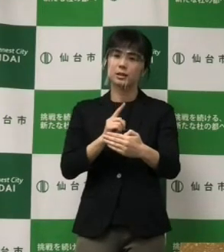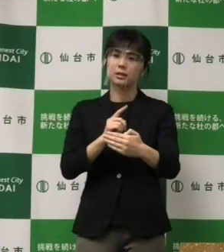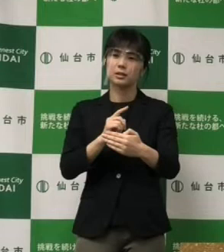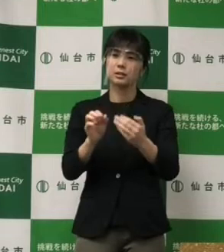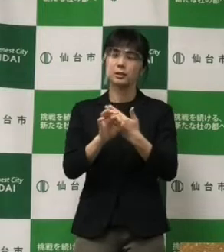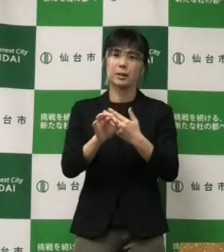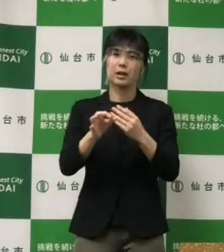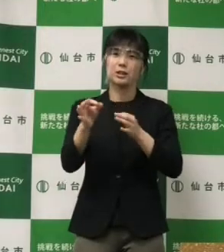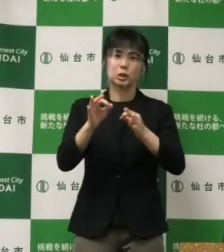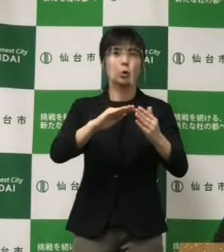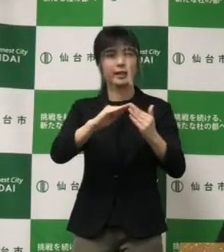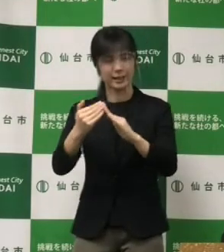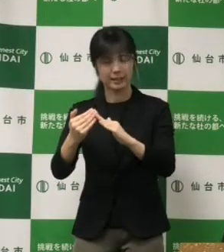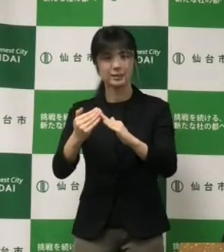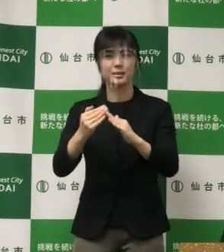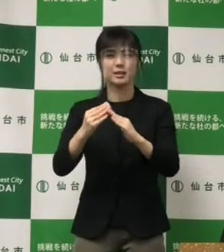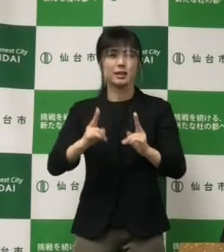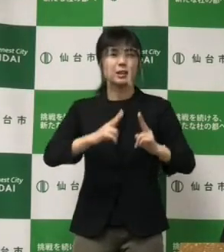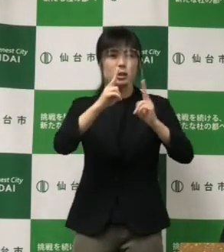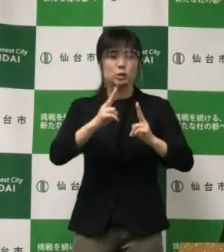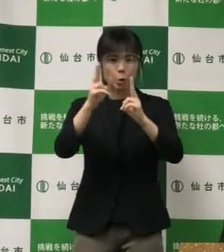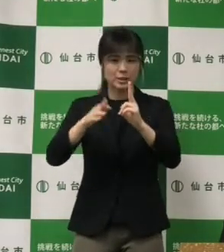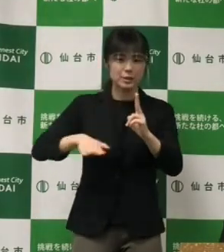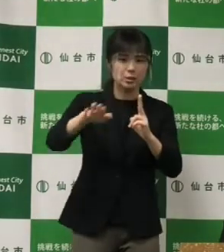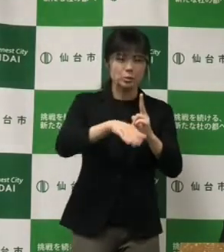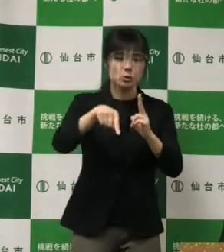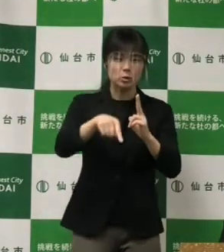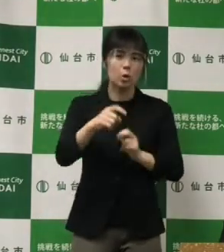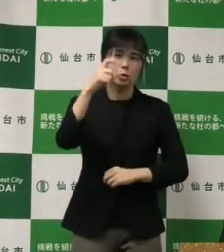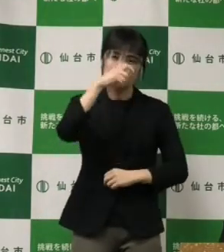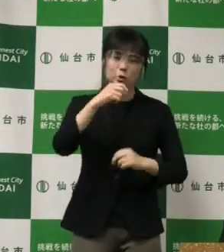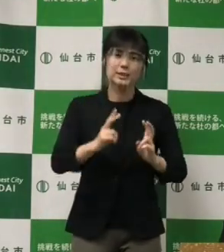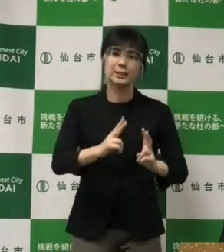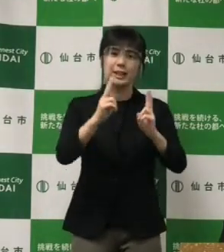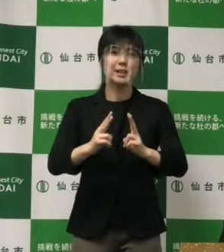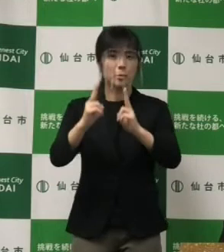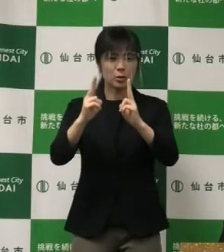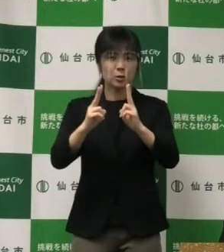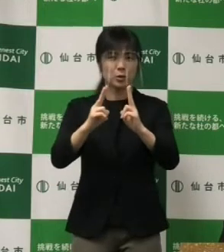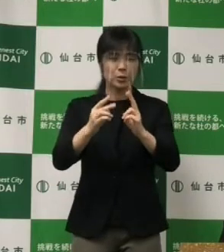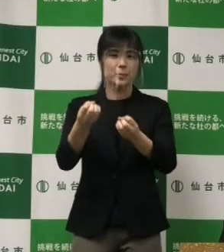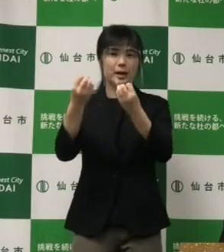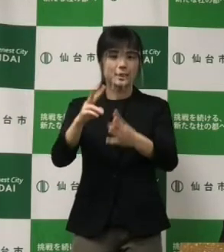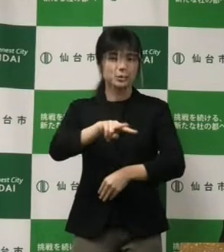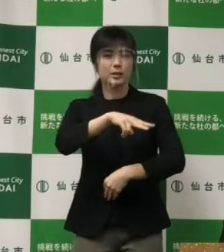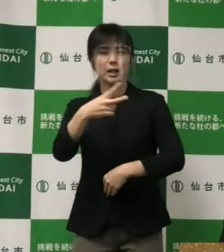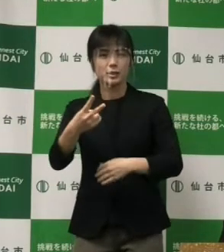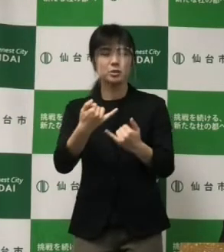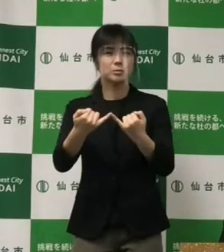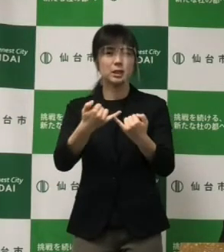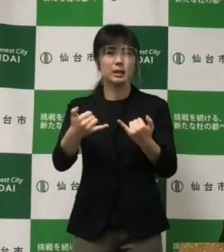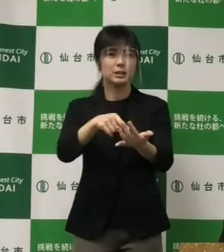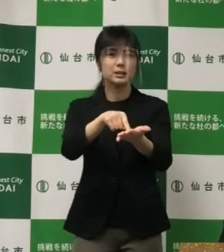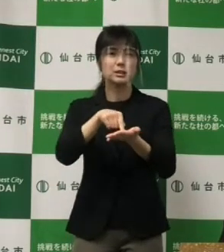か、都市の中心部の、こう古い建物の建て替えみたいなものも現在審査